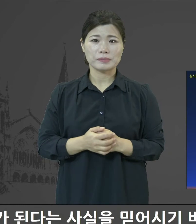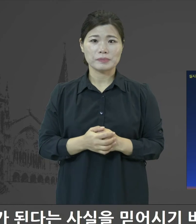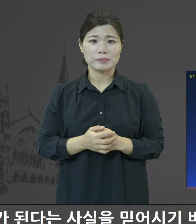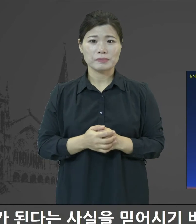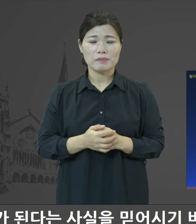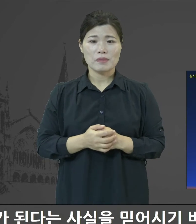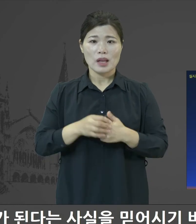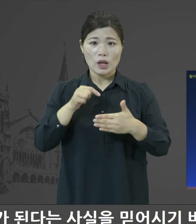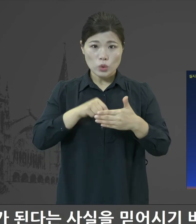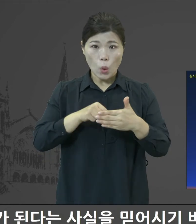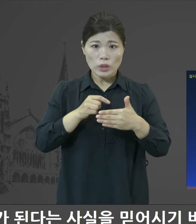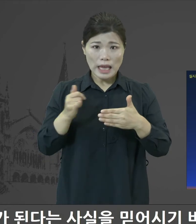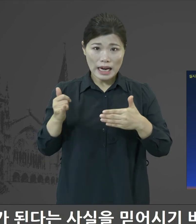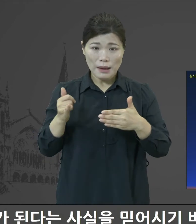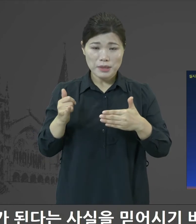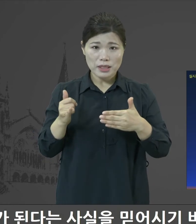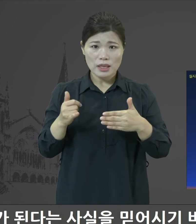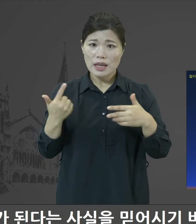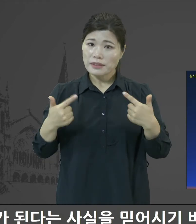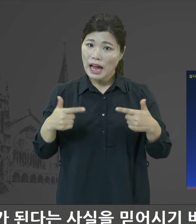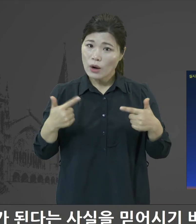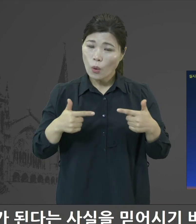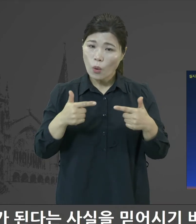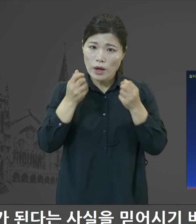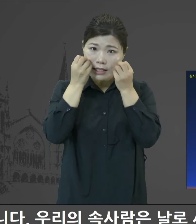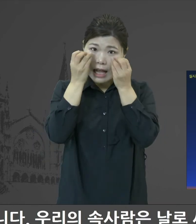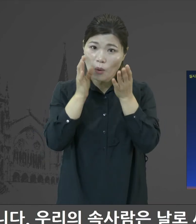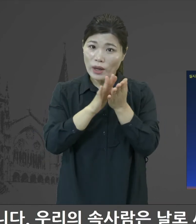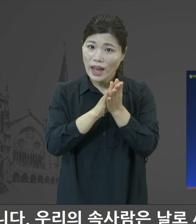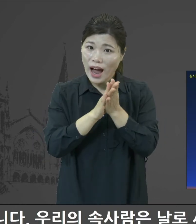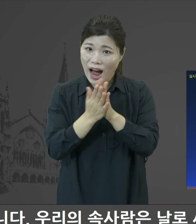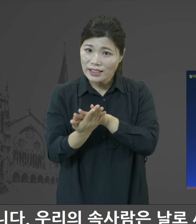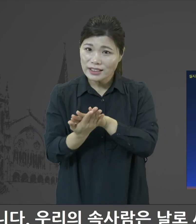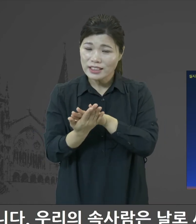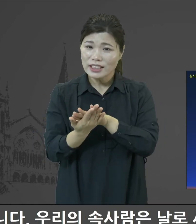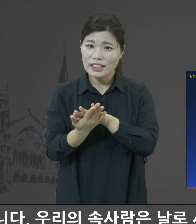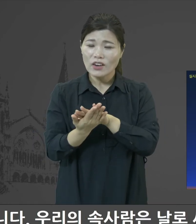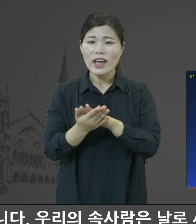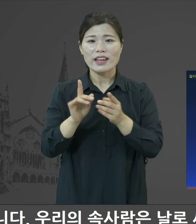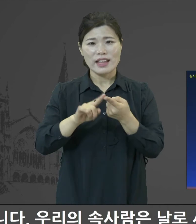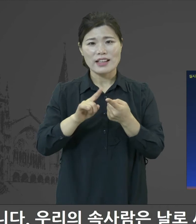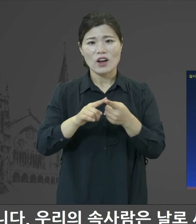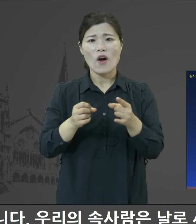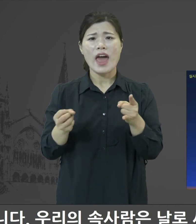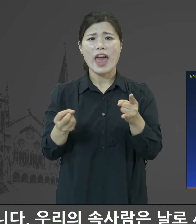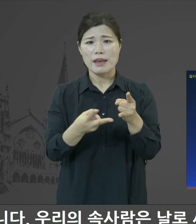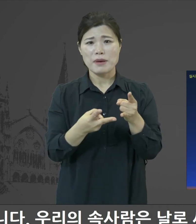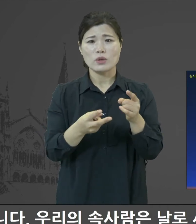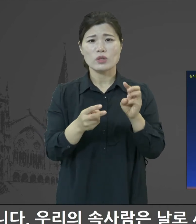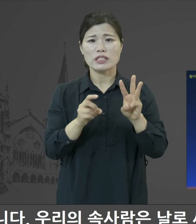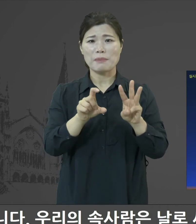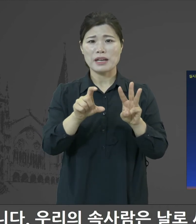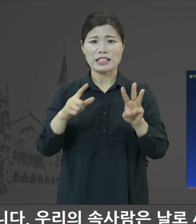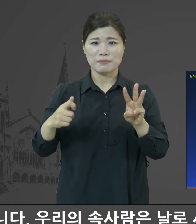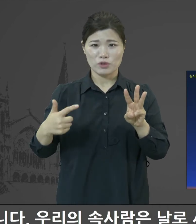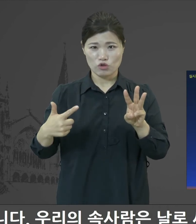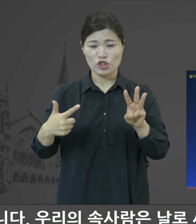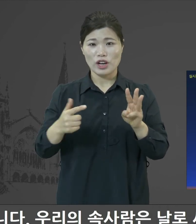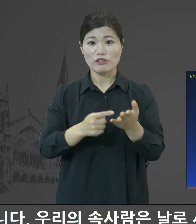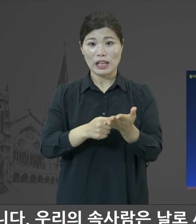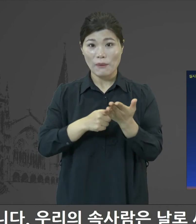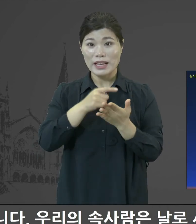이 속사람이 날로 새로워지는 이 모습을 에베소서 3장 16절에서도 얘기하고 있는데, 이제